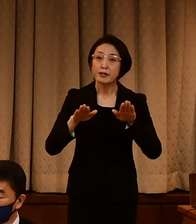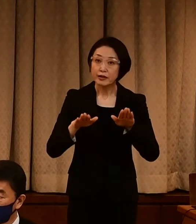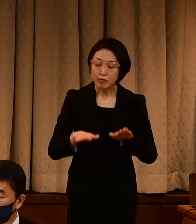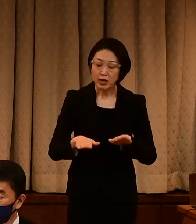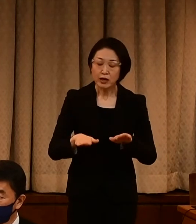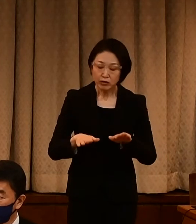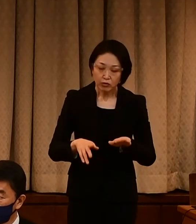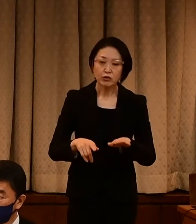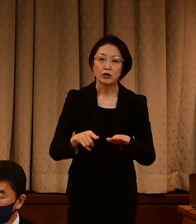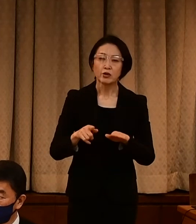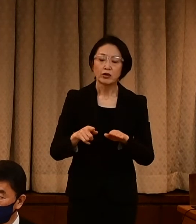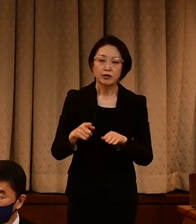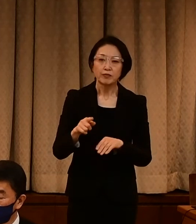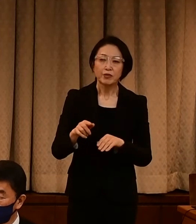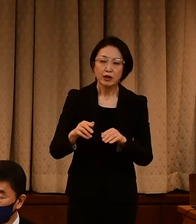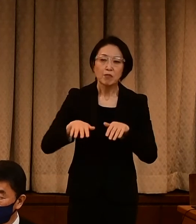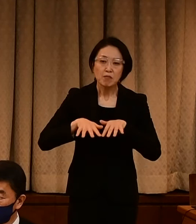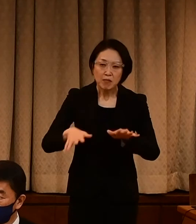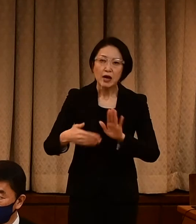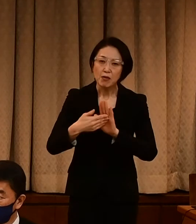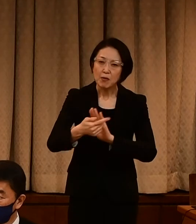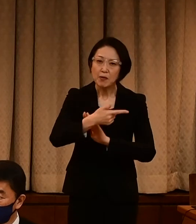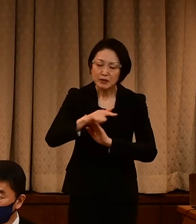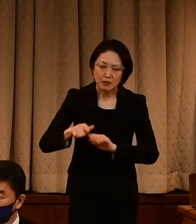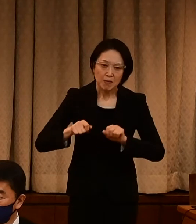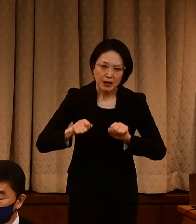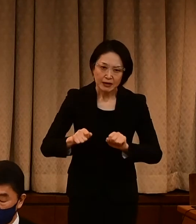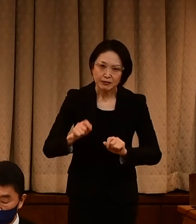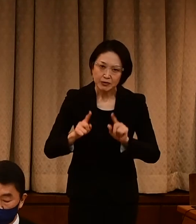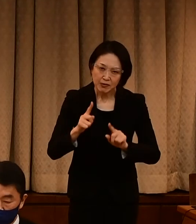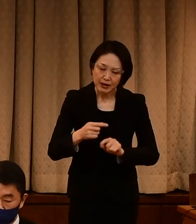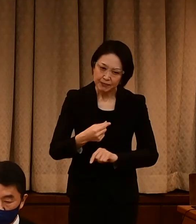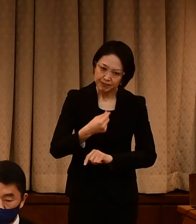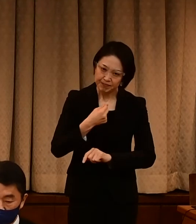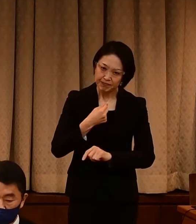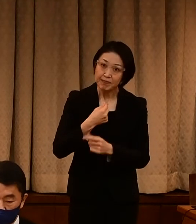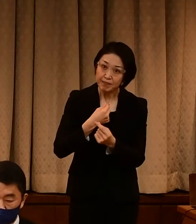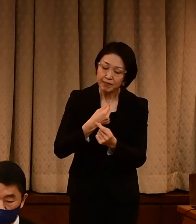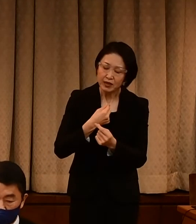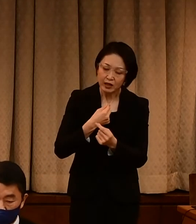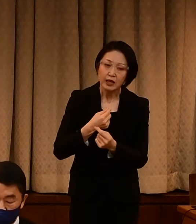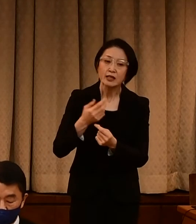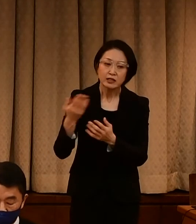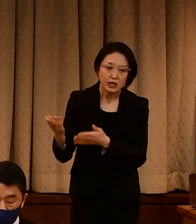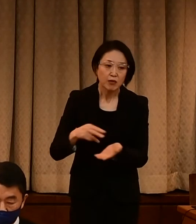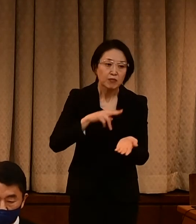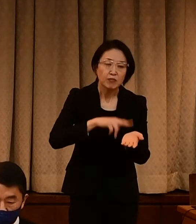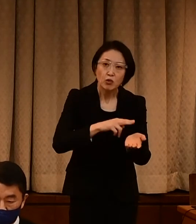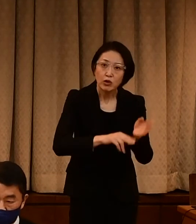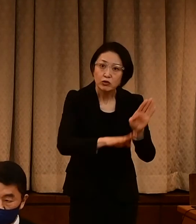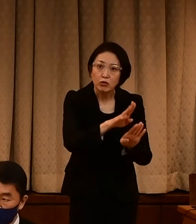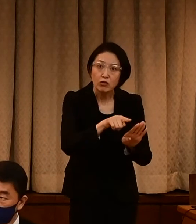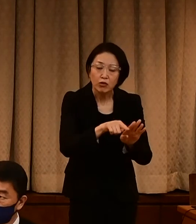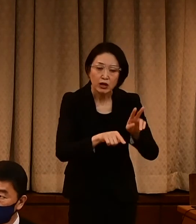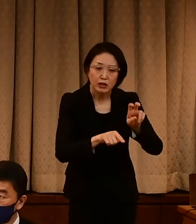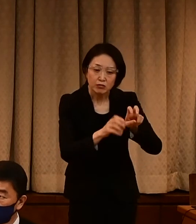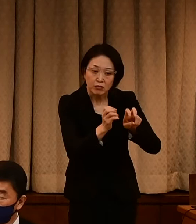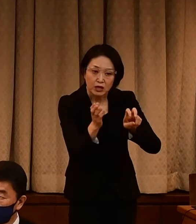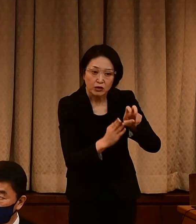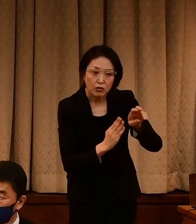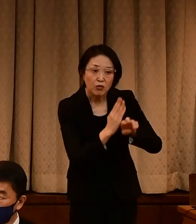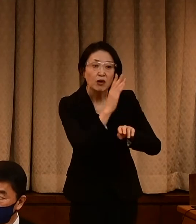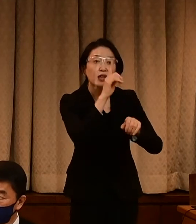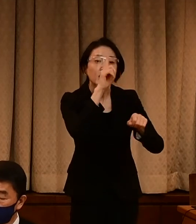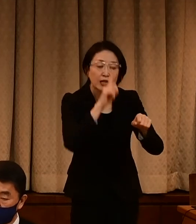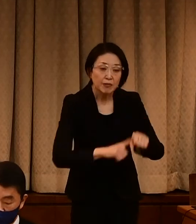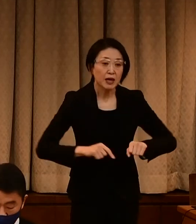重点措置の慎重姿勢からすると、20% になったからといってオートマティックに適用申請する、要請するという